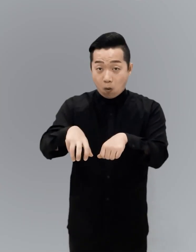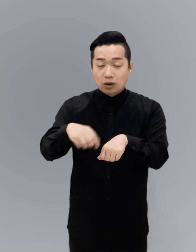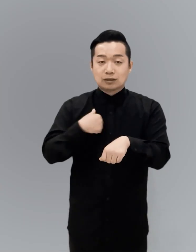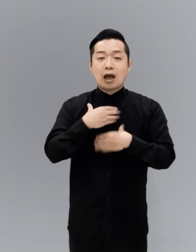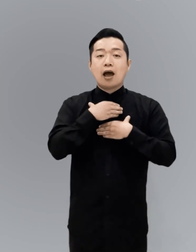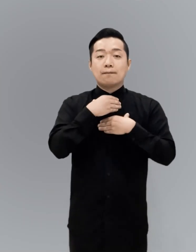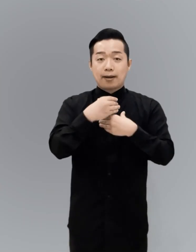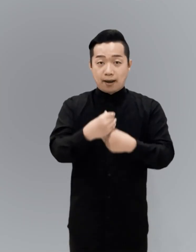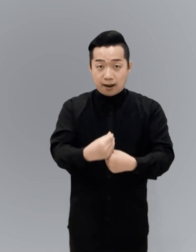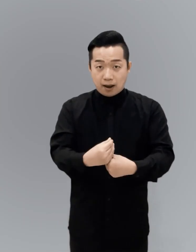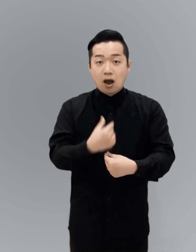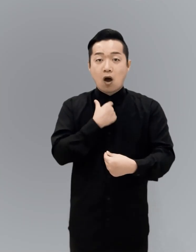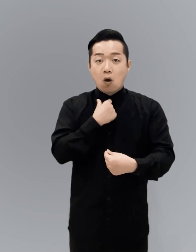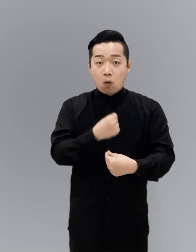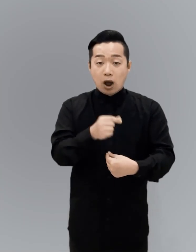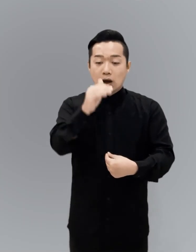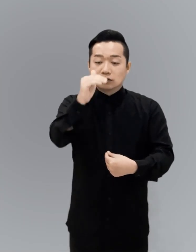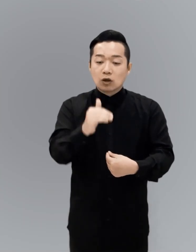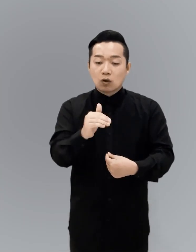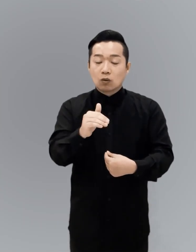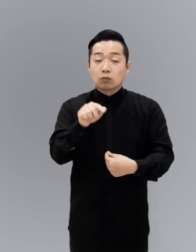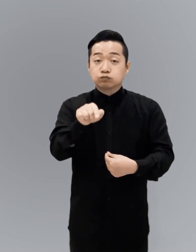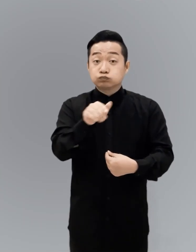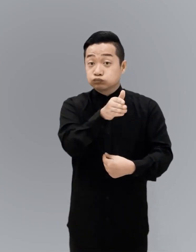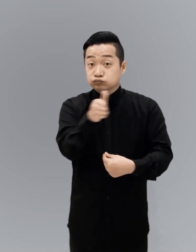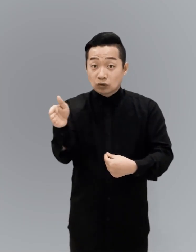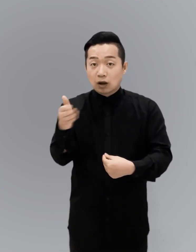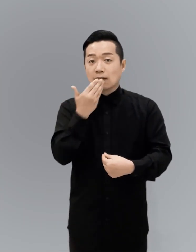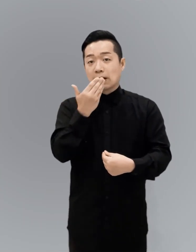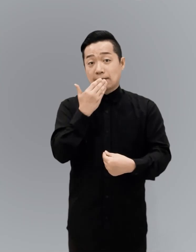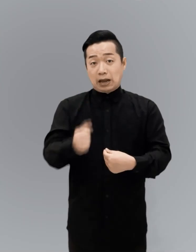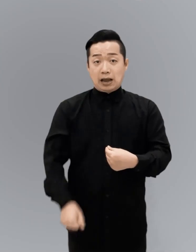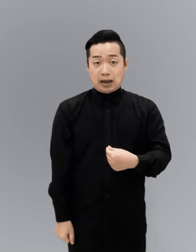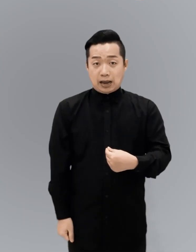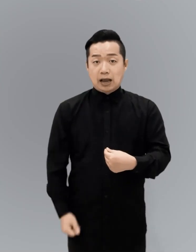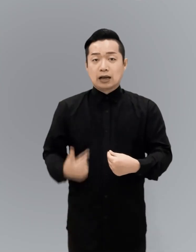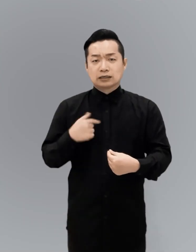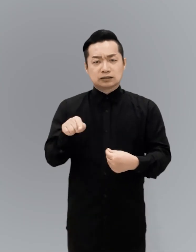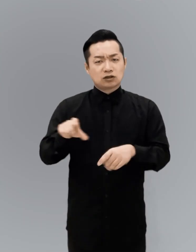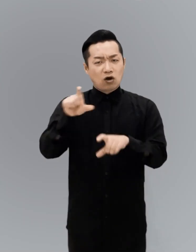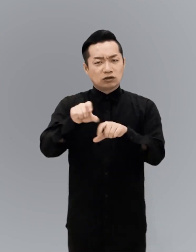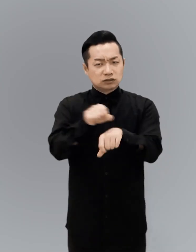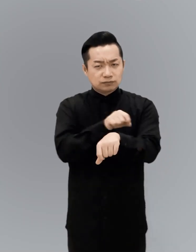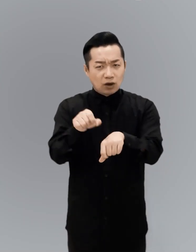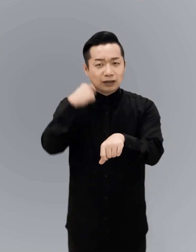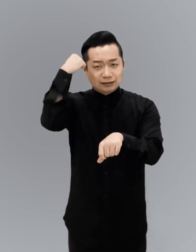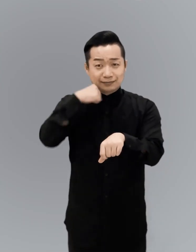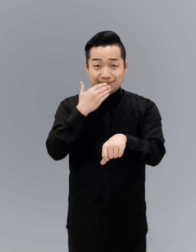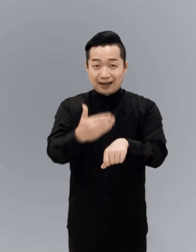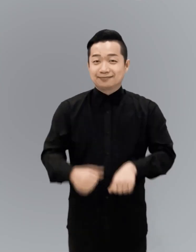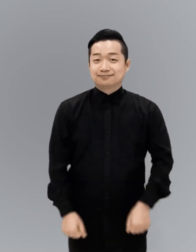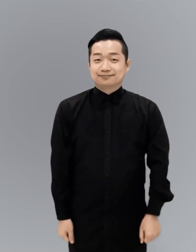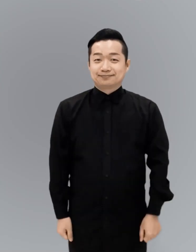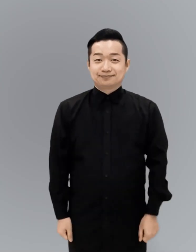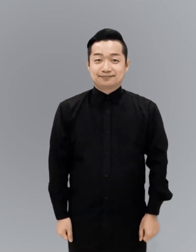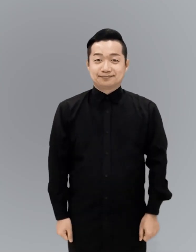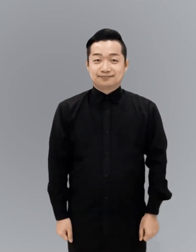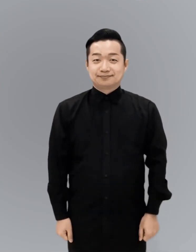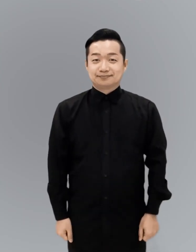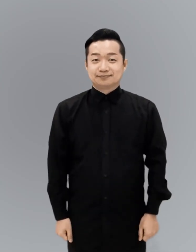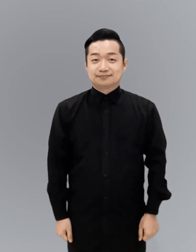시간과 장소에서 편하게 제가 원하는 부분서부터 볼 수 있으니까 좀 더 특별한 부분이 아닐까